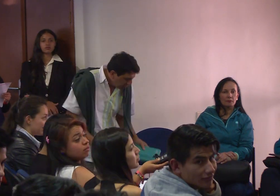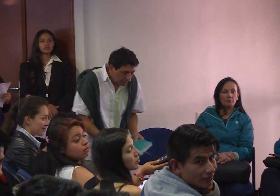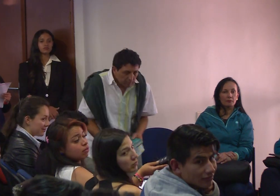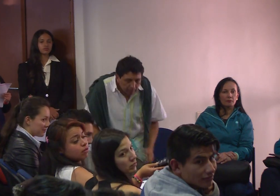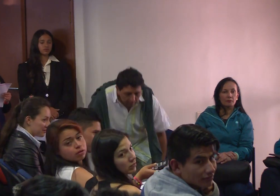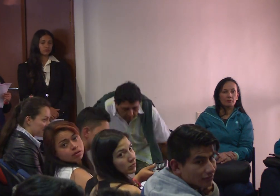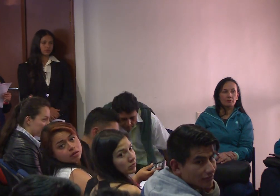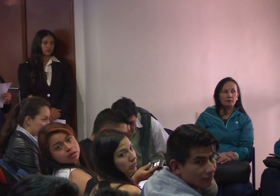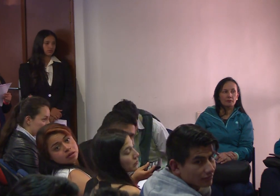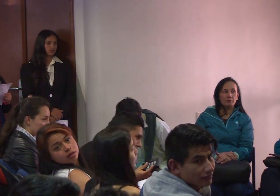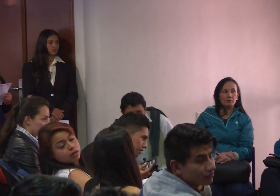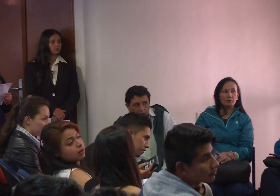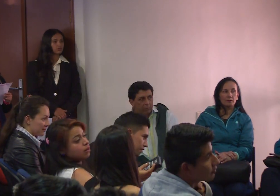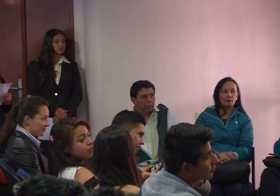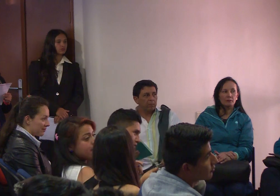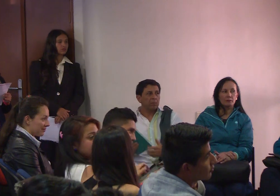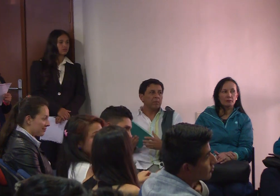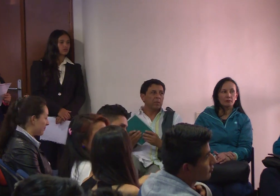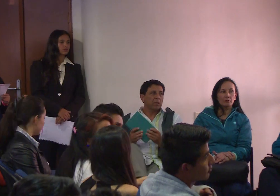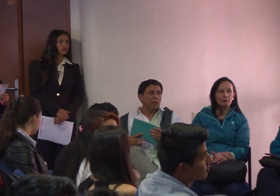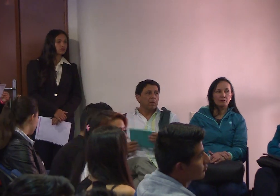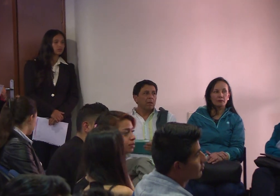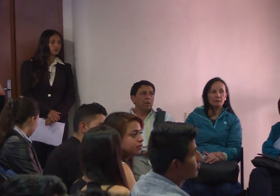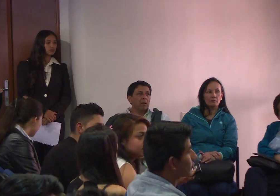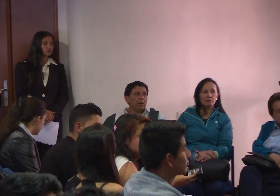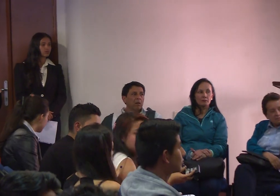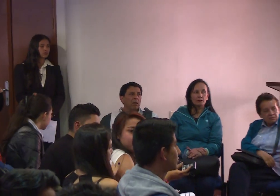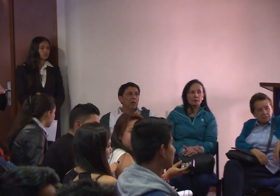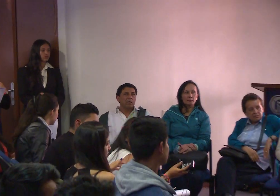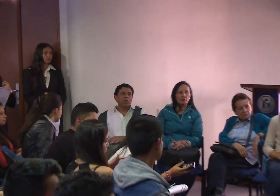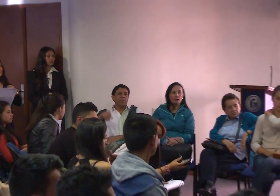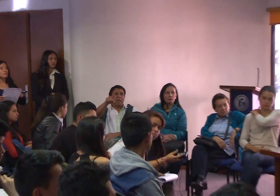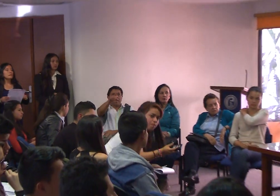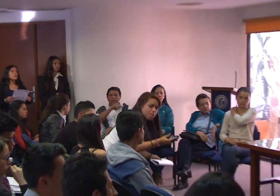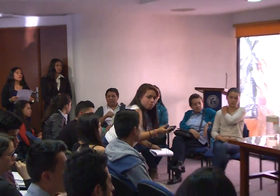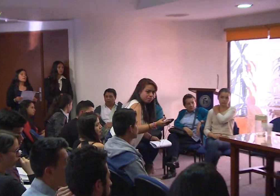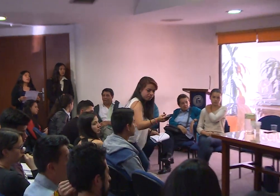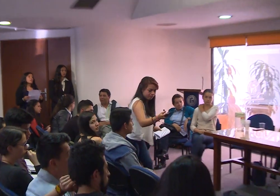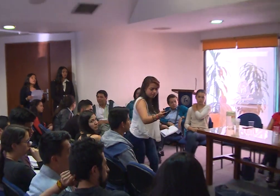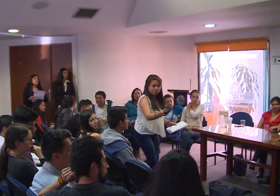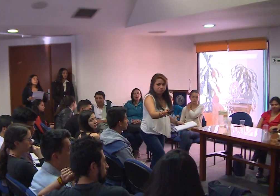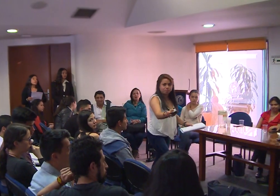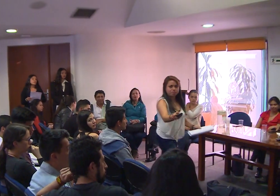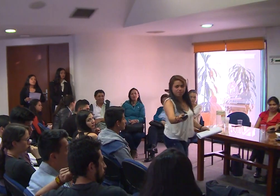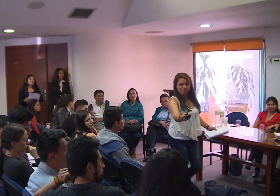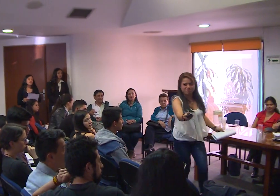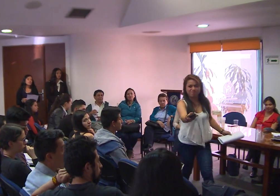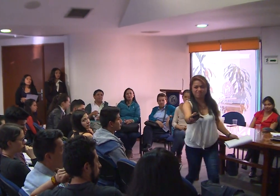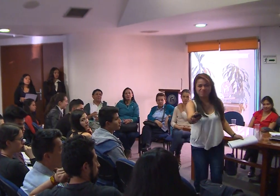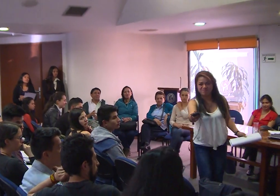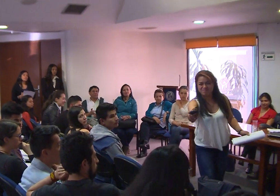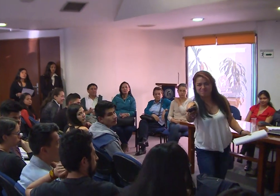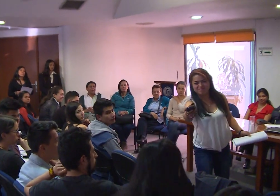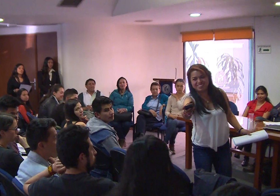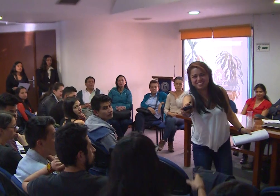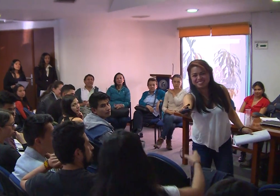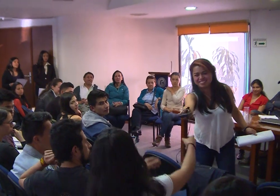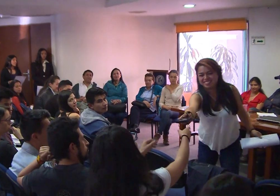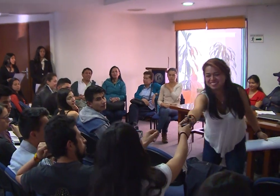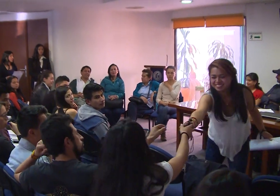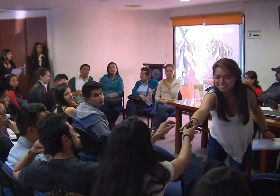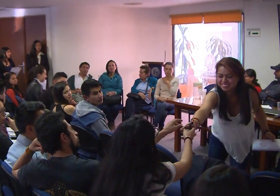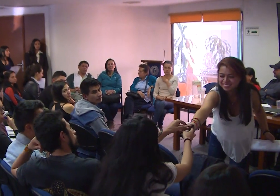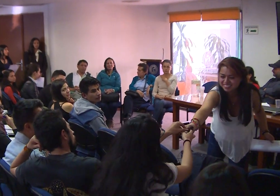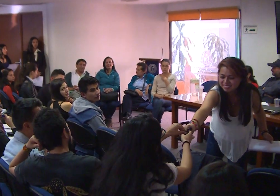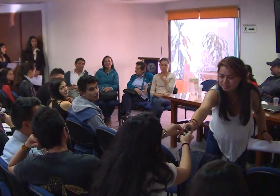¿Ya no? Lo que pasa es que el micrófono, si se han dado cuenta, no es por elevar el tono de la voz, sino por la grabación. Para que se sienta